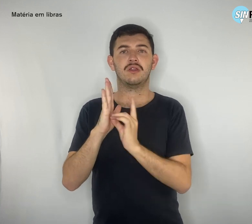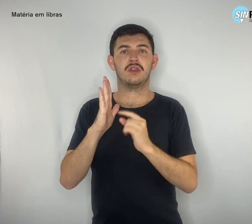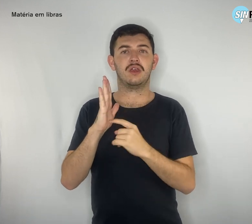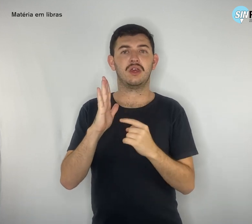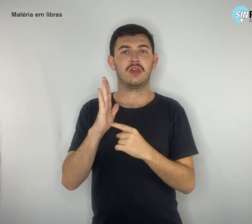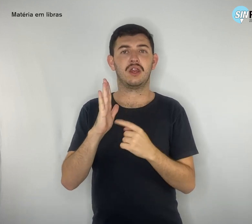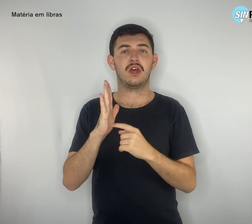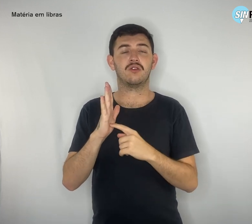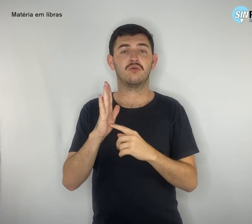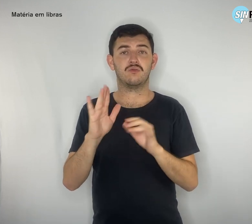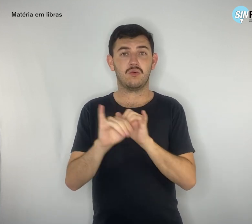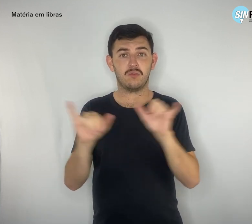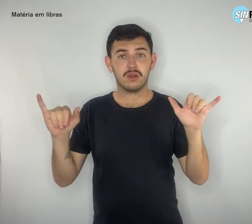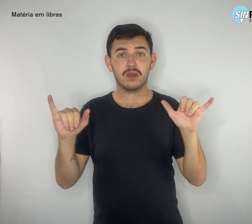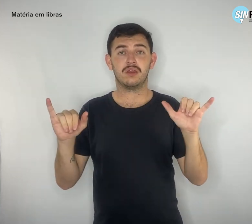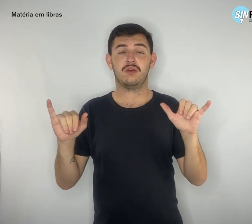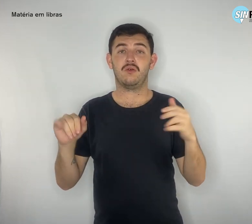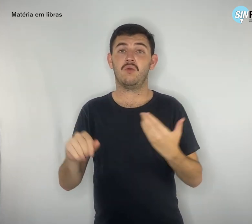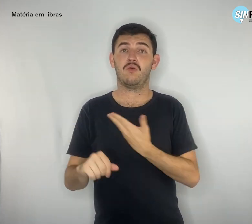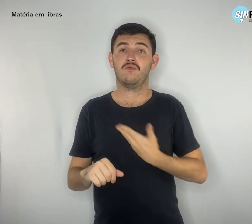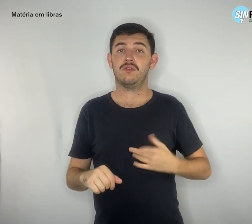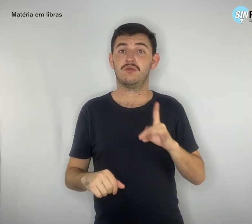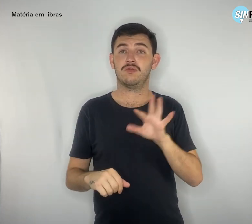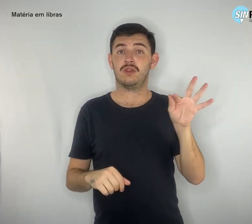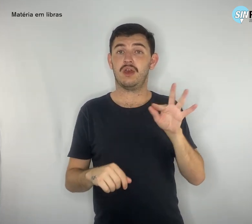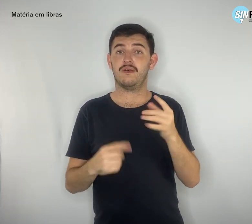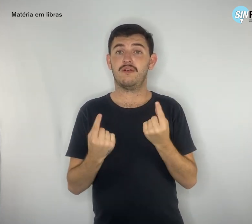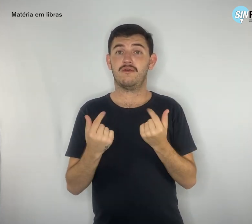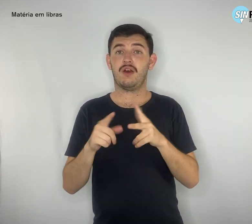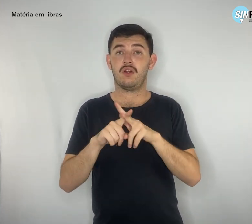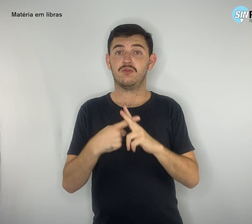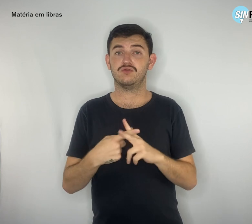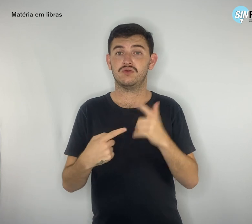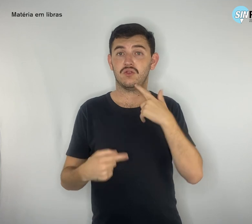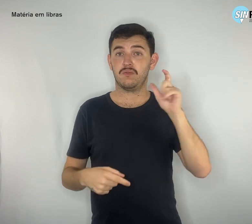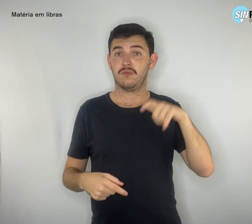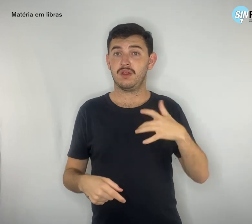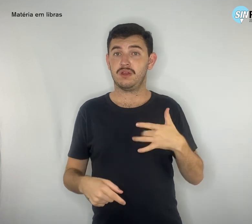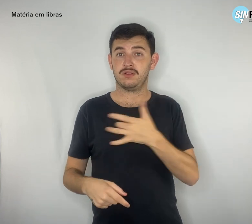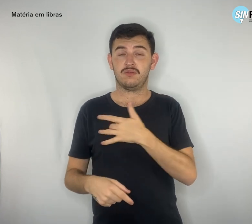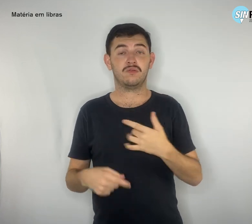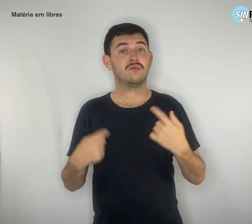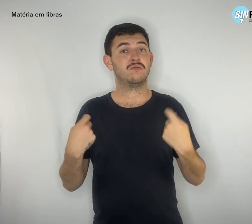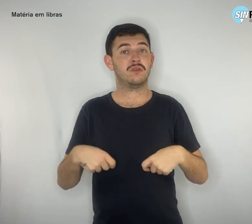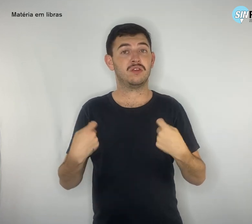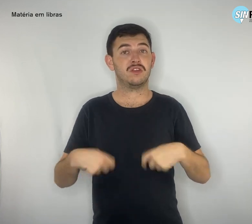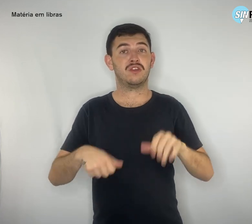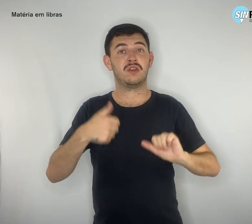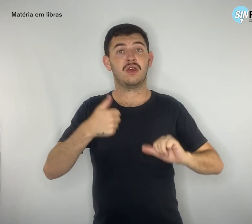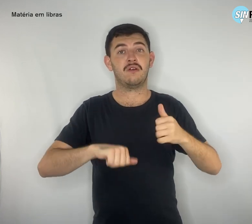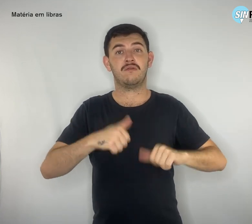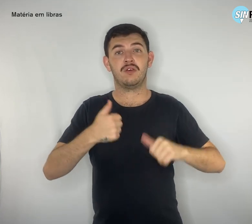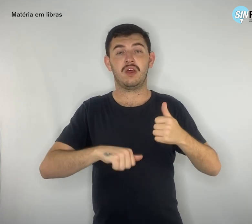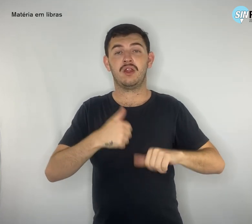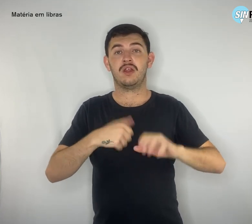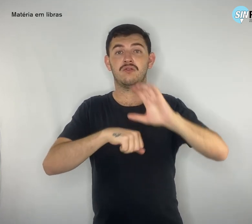reajuste do GDF saúde deveria passar pelo crio do Conselho de administração do